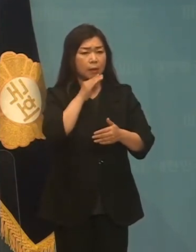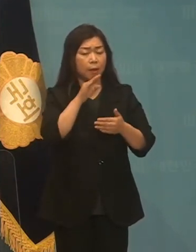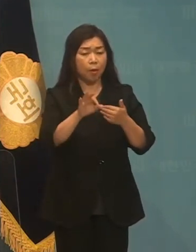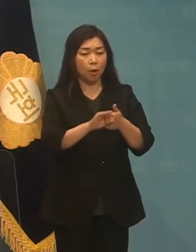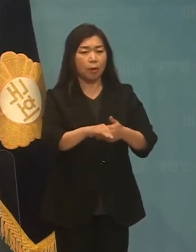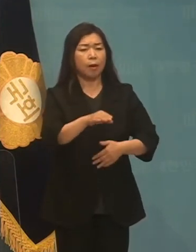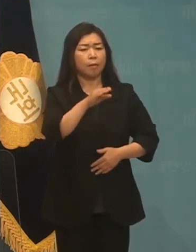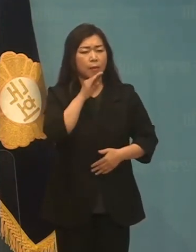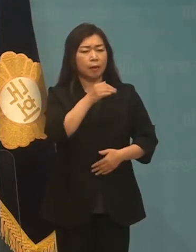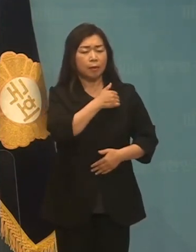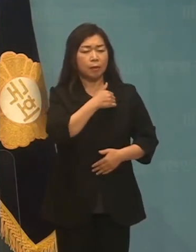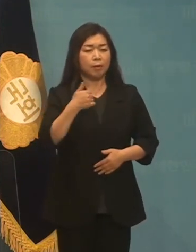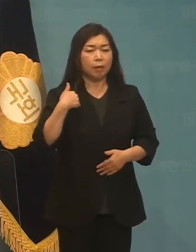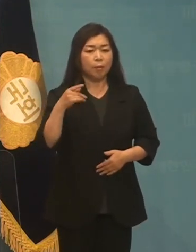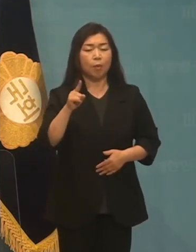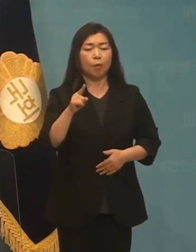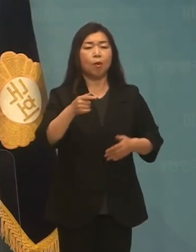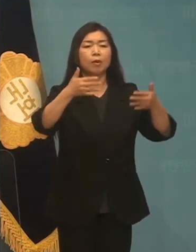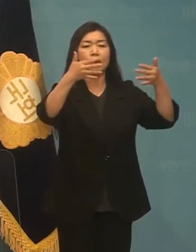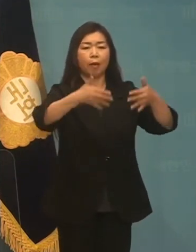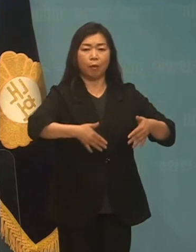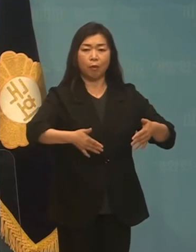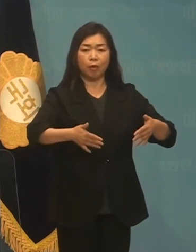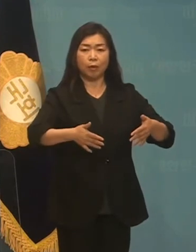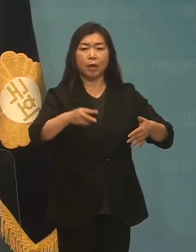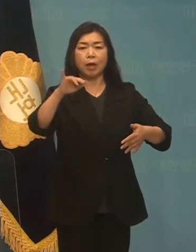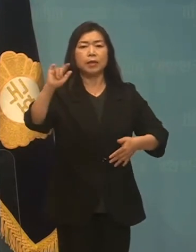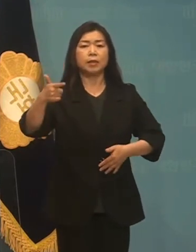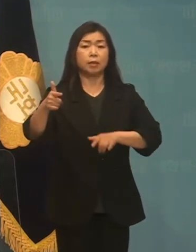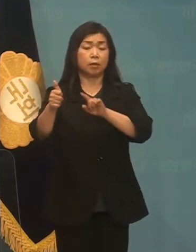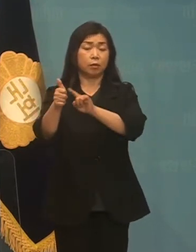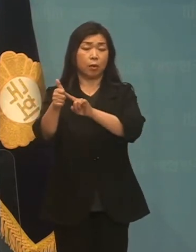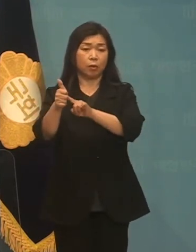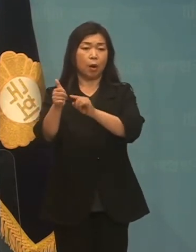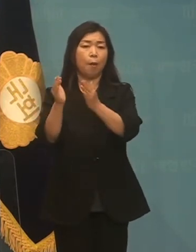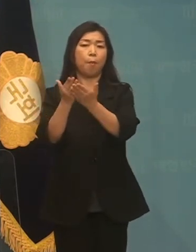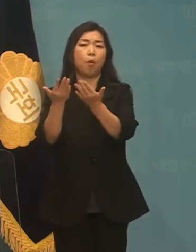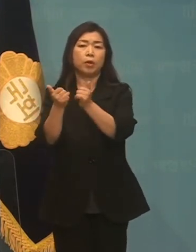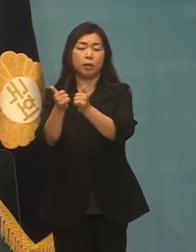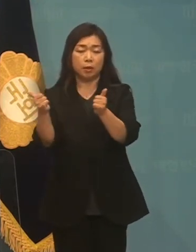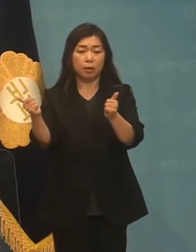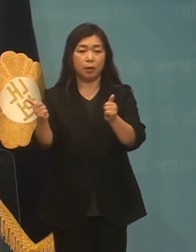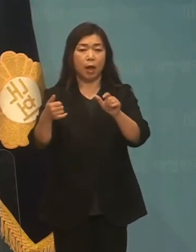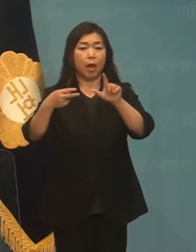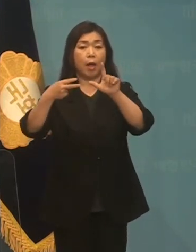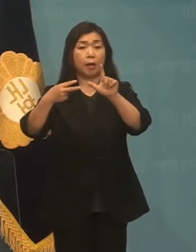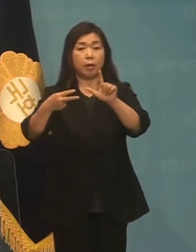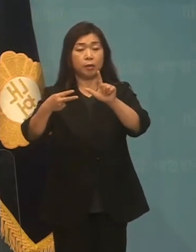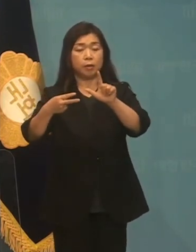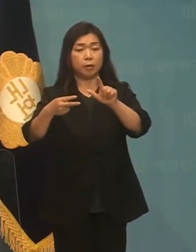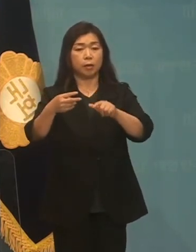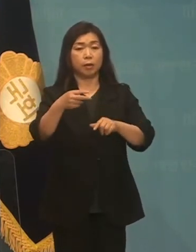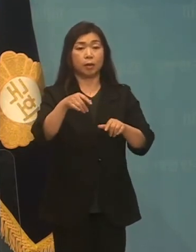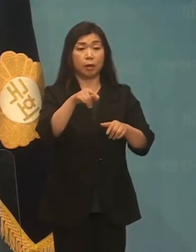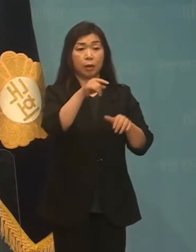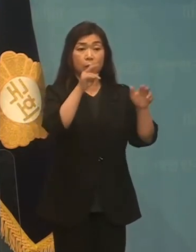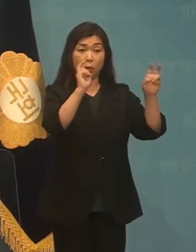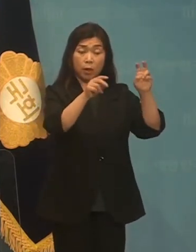다음이 전제되어야 합니다. 우선 신 전 의원 본인은 LH의